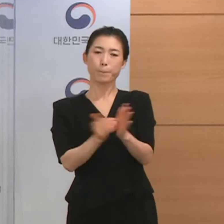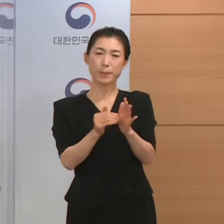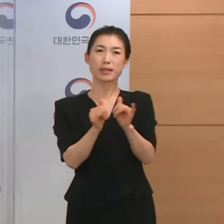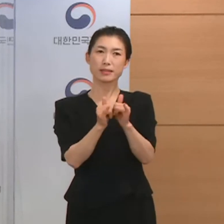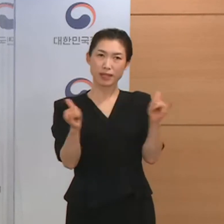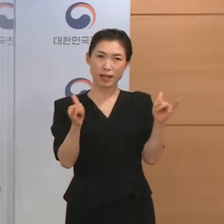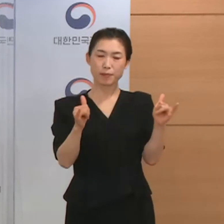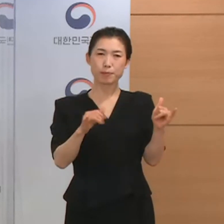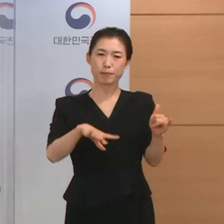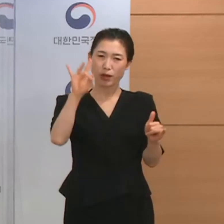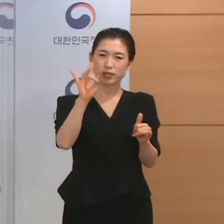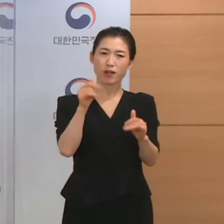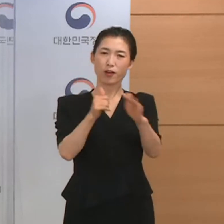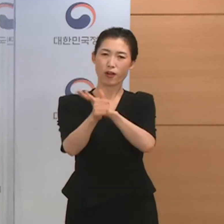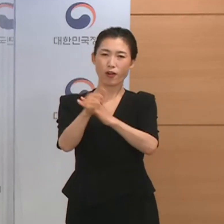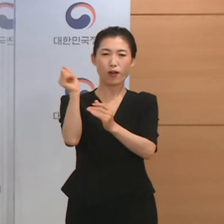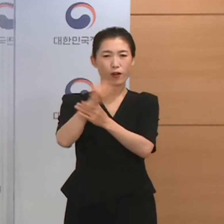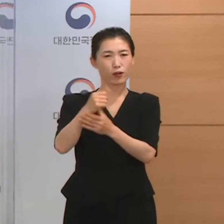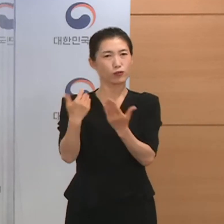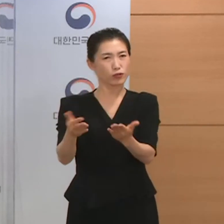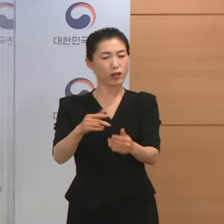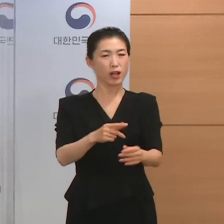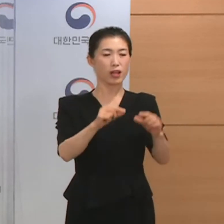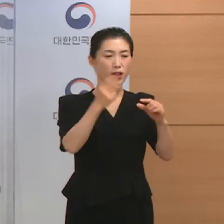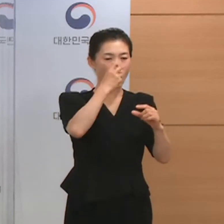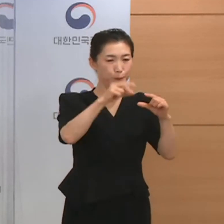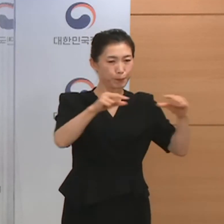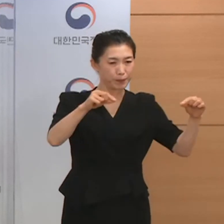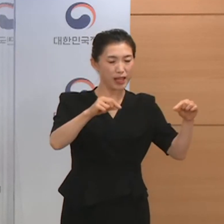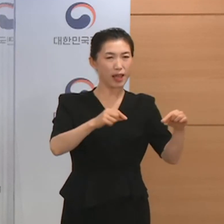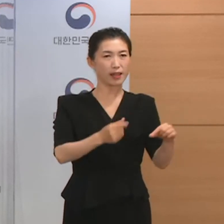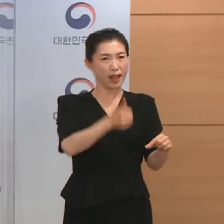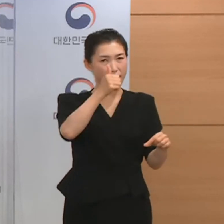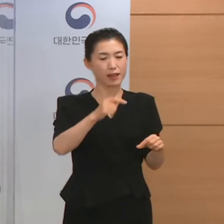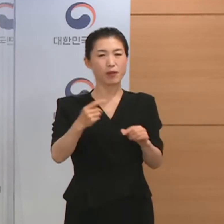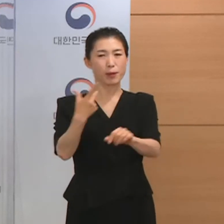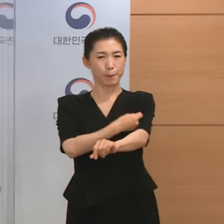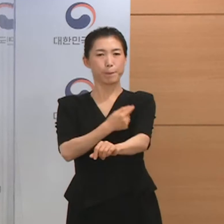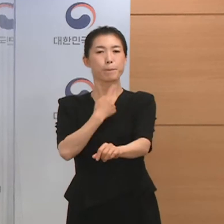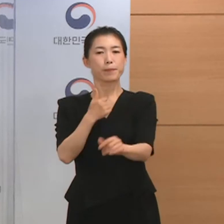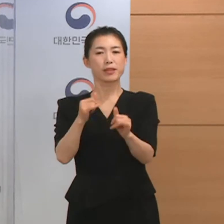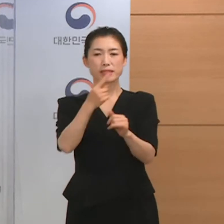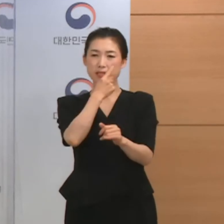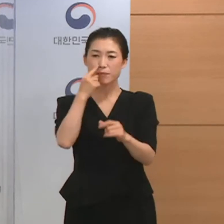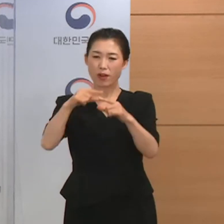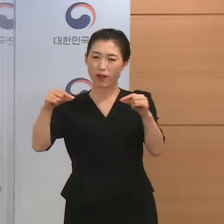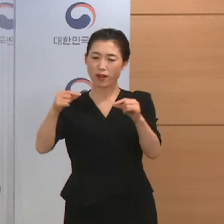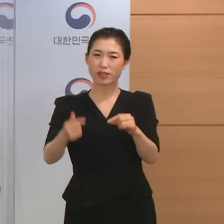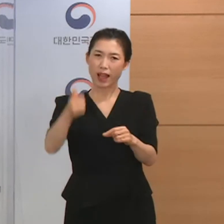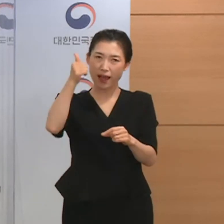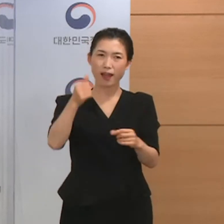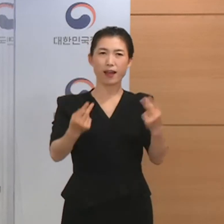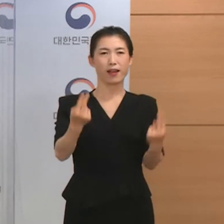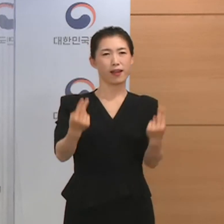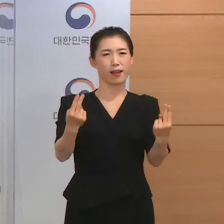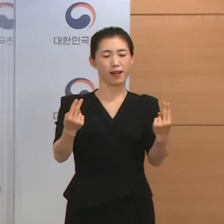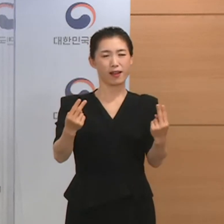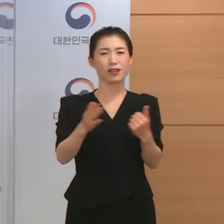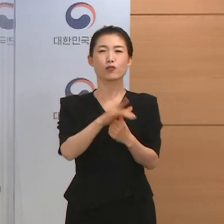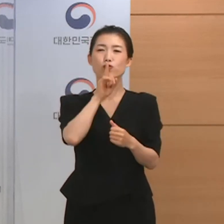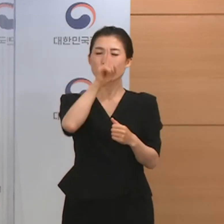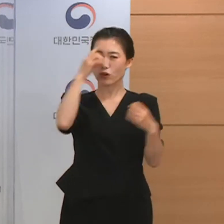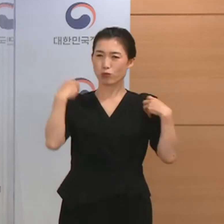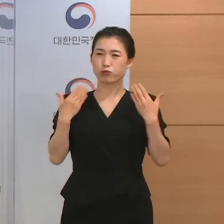제한들을 제한을 완화하는 것이 적합할지 등에 대해서도 함께 의견 수렴을 좀 해볼 것을 중앙정부 차원에서는 요청한 바 있습니다.